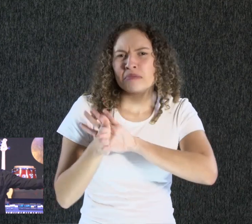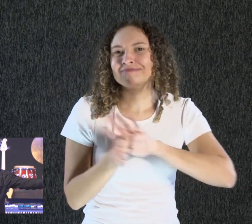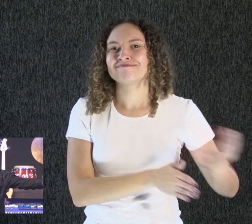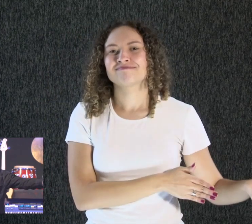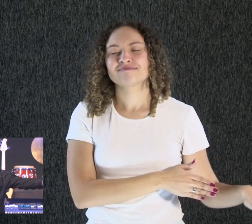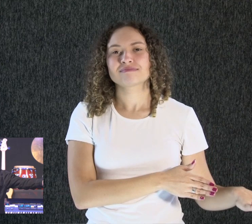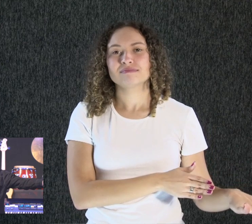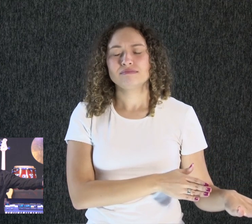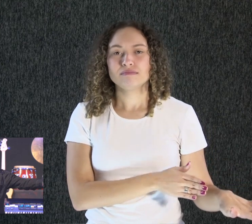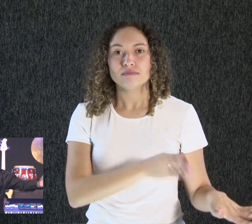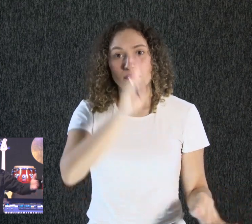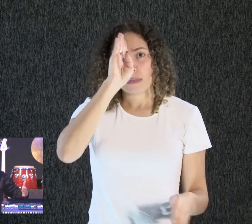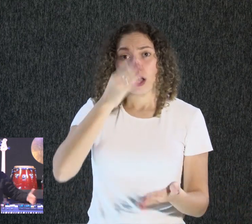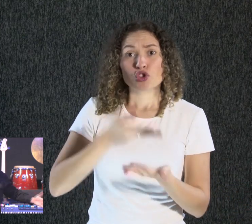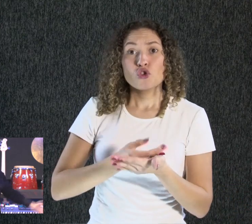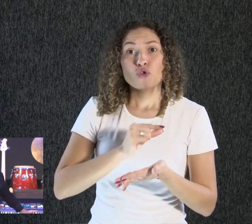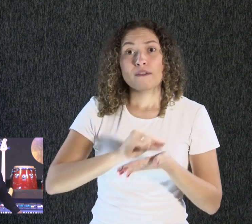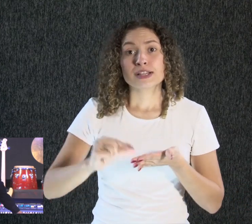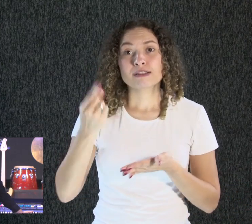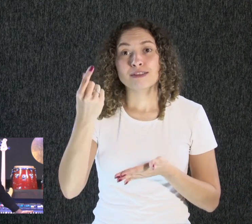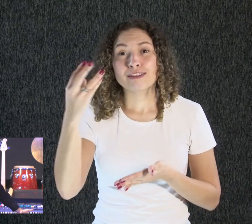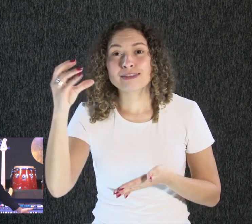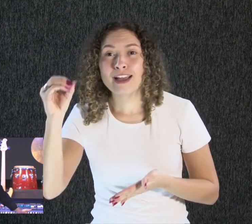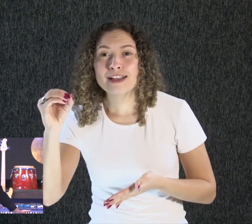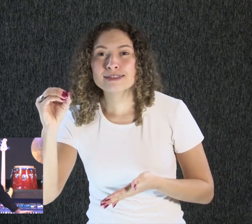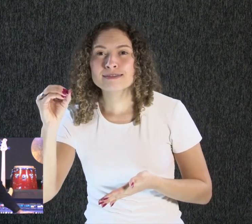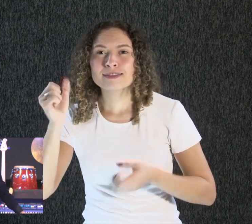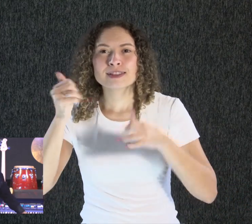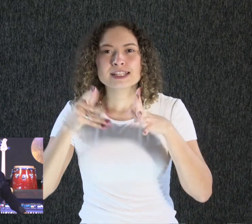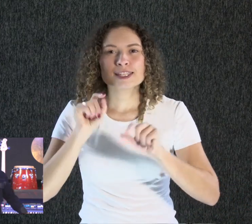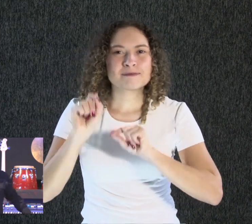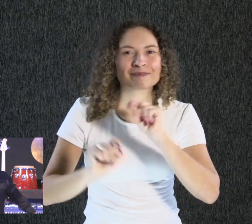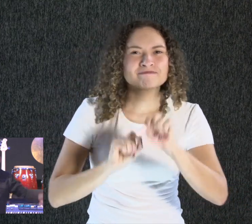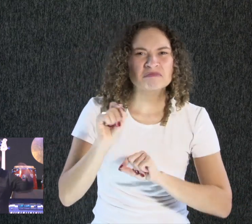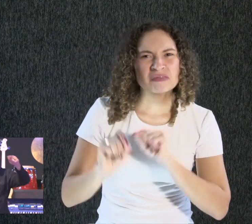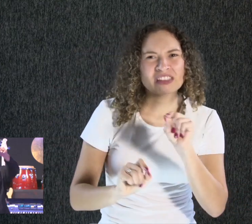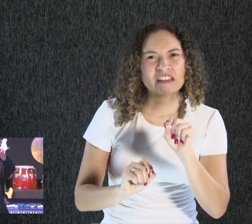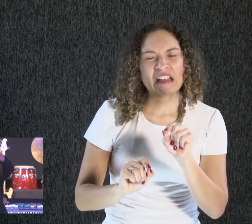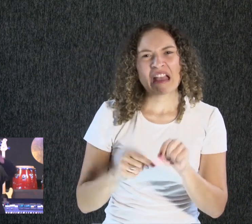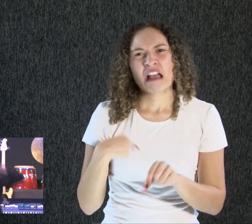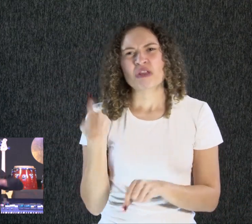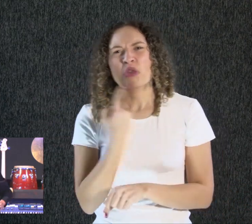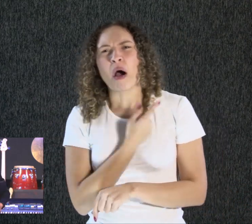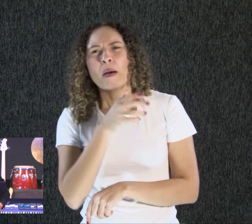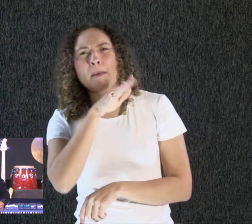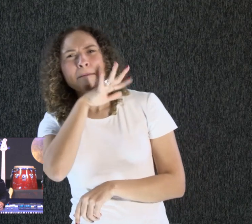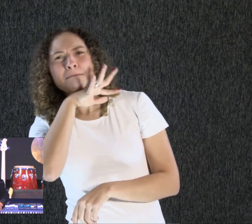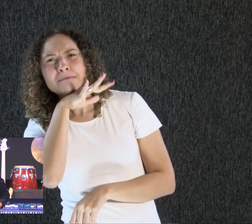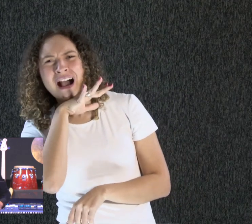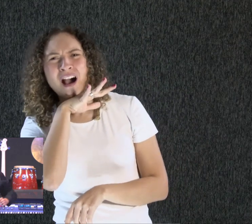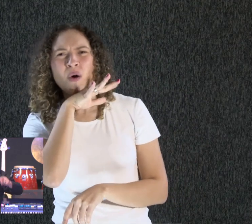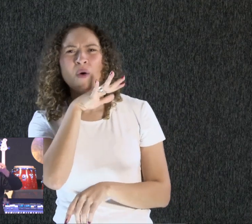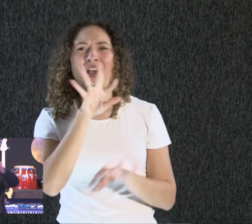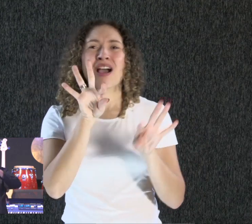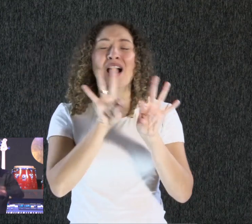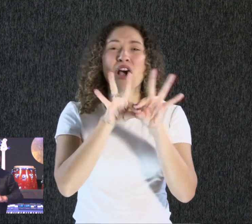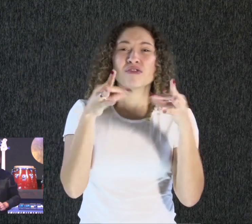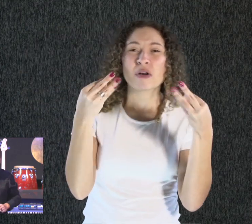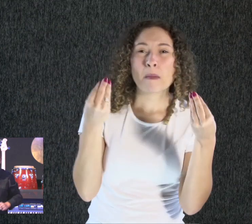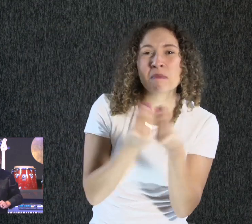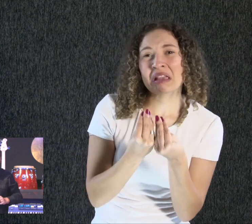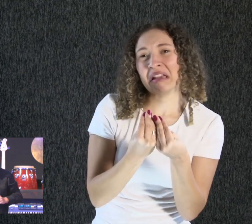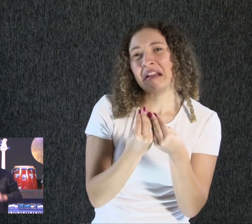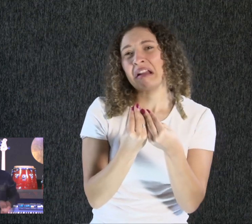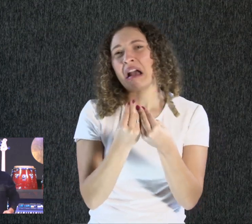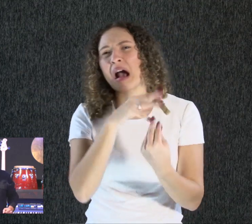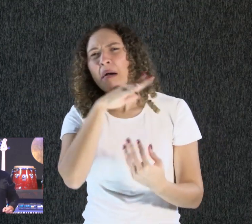medo. Creia no que diz o versículo 10. Nenhum mal te sucederá. Praga alguma chegará